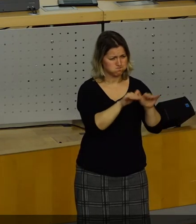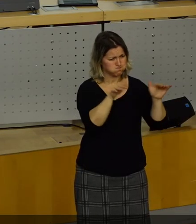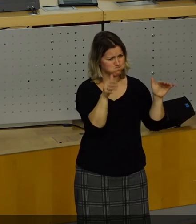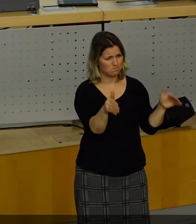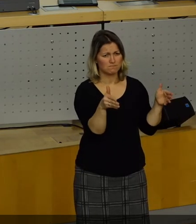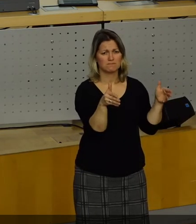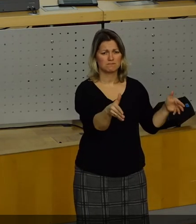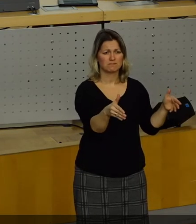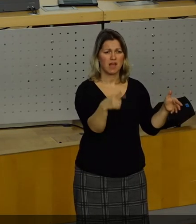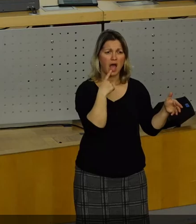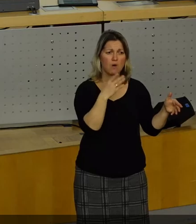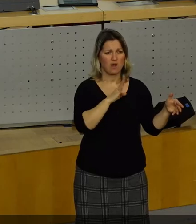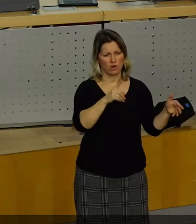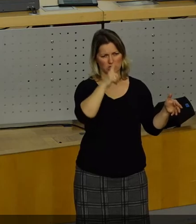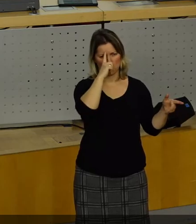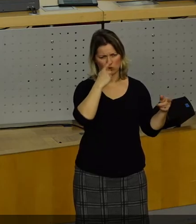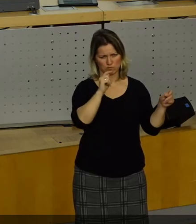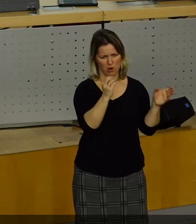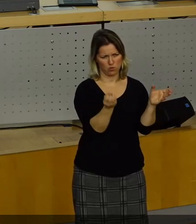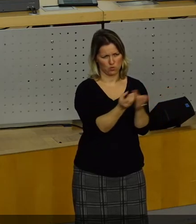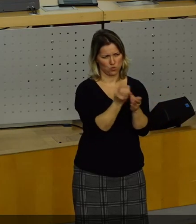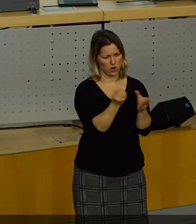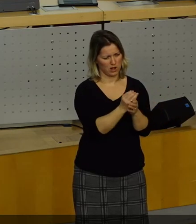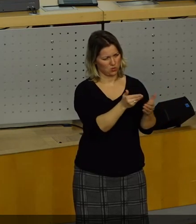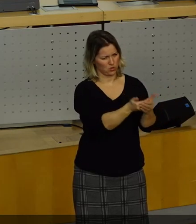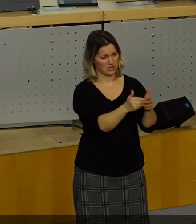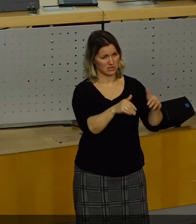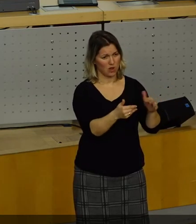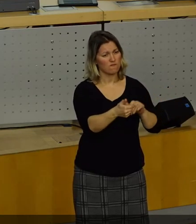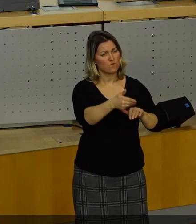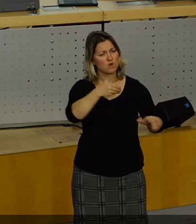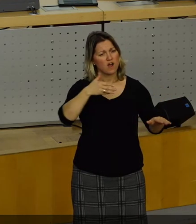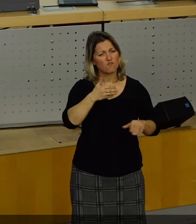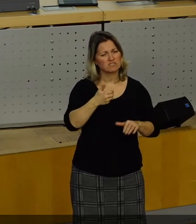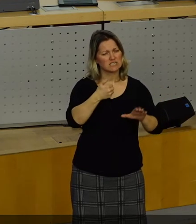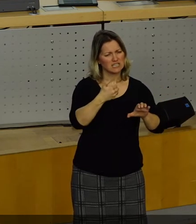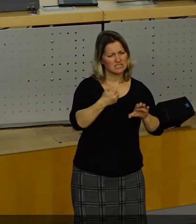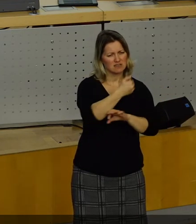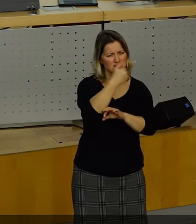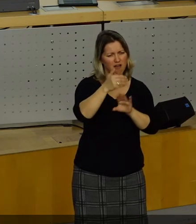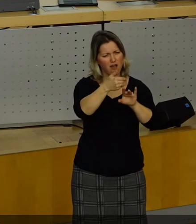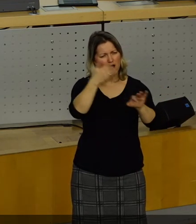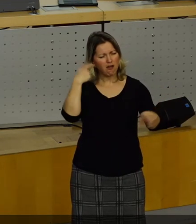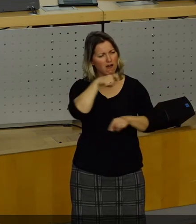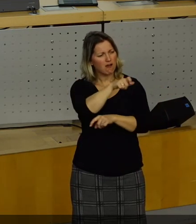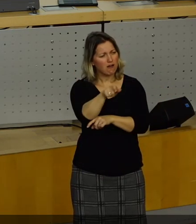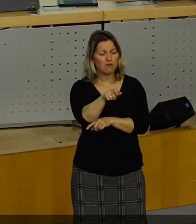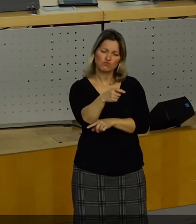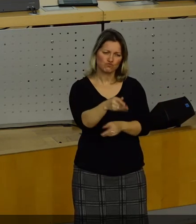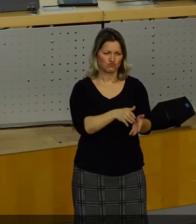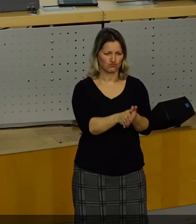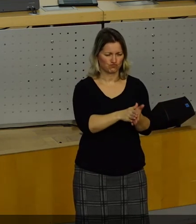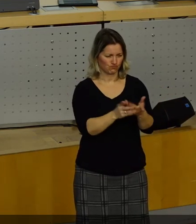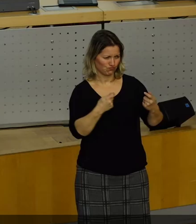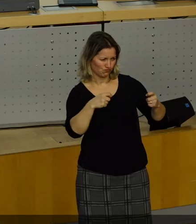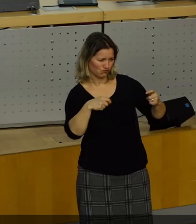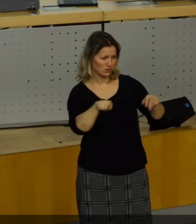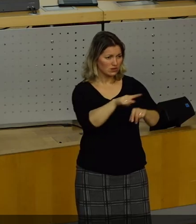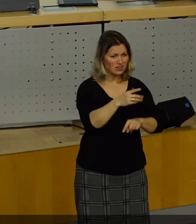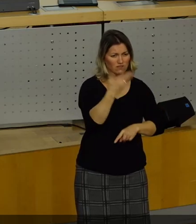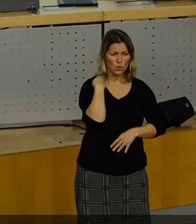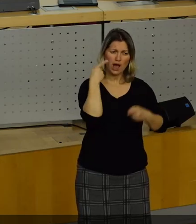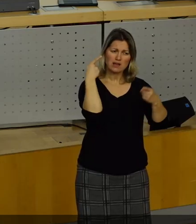Zeugen auch ostdeutscher Baukultur. Die Menschen damals in den 50er und 60er Jahren haben sich bei ihrer städtebaulichen Gestaltung auch etwas